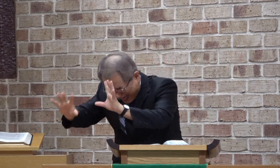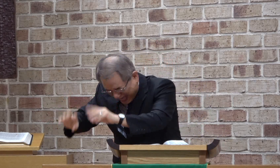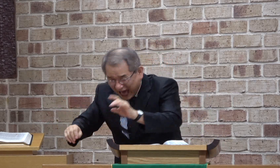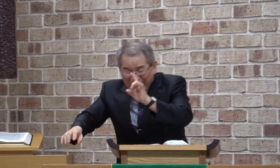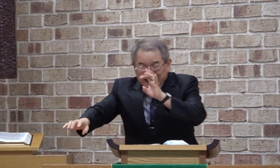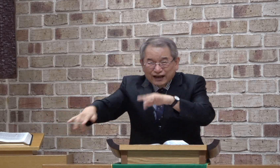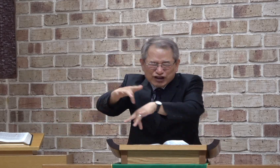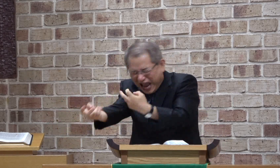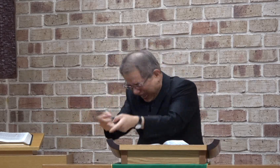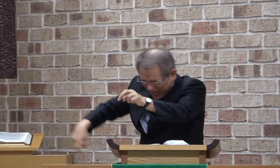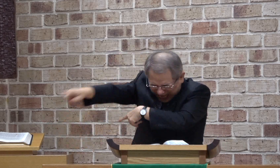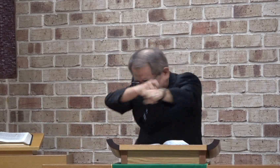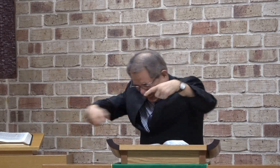않았습니다.